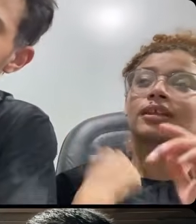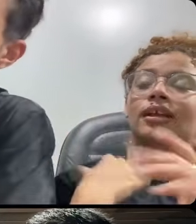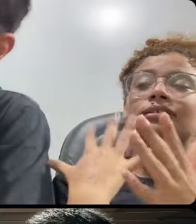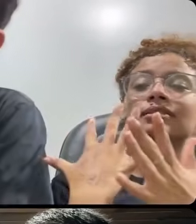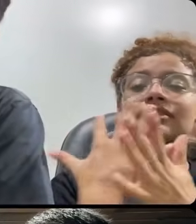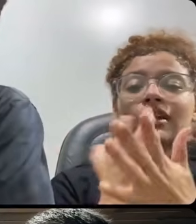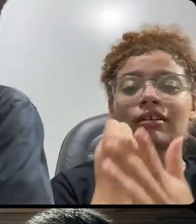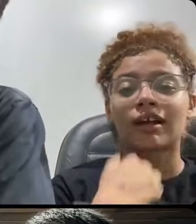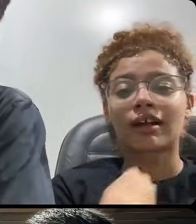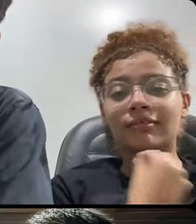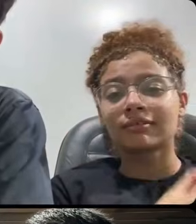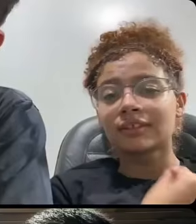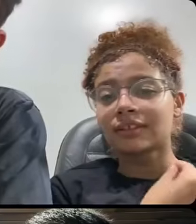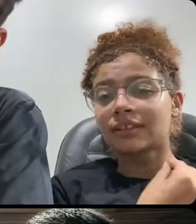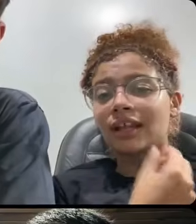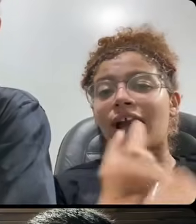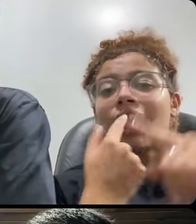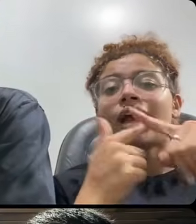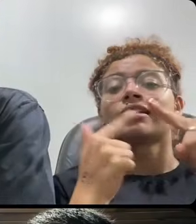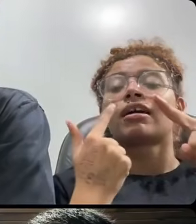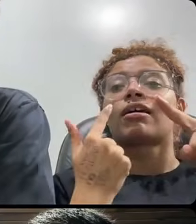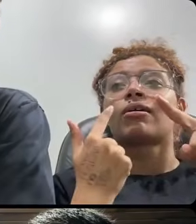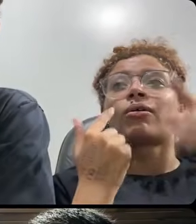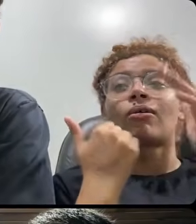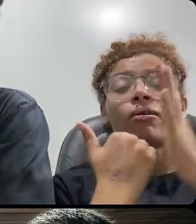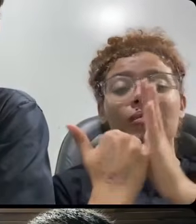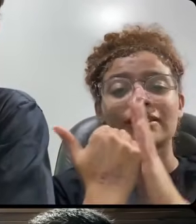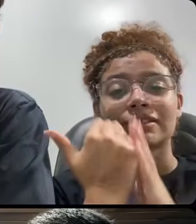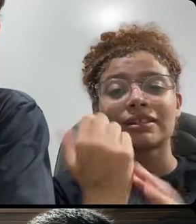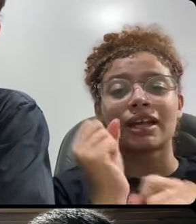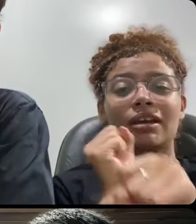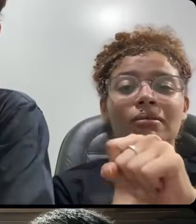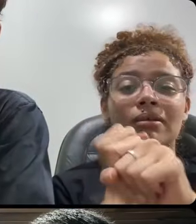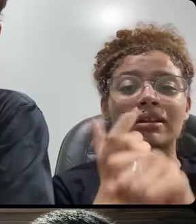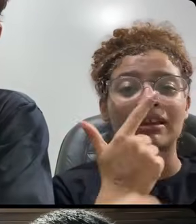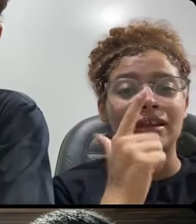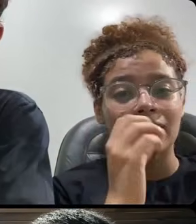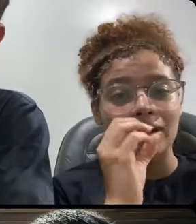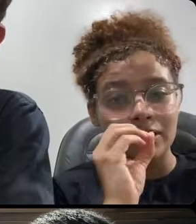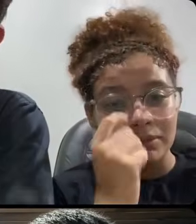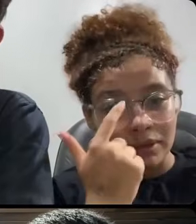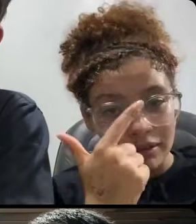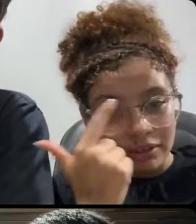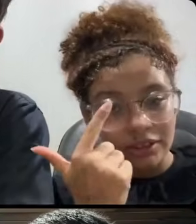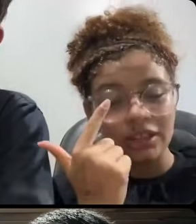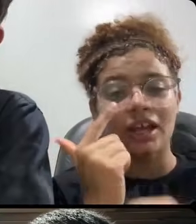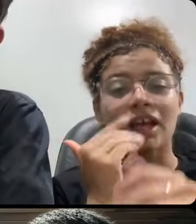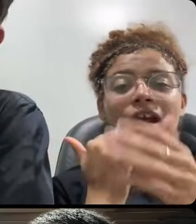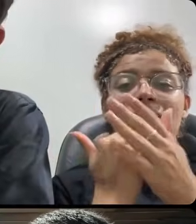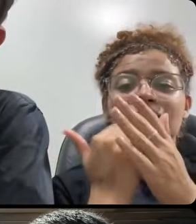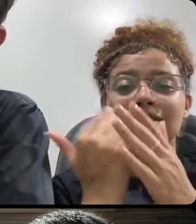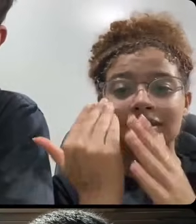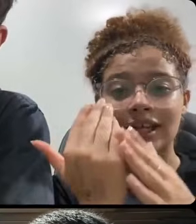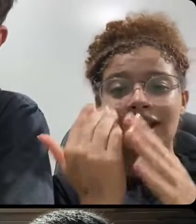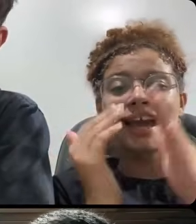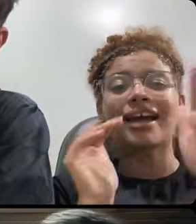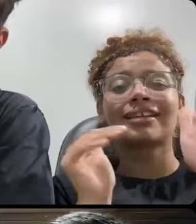e tudo. Então, desde então, 2022 até hoje, né? São 3 anos e